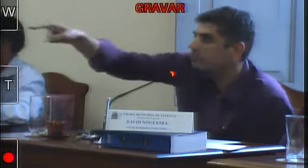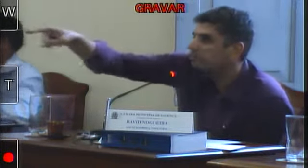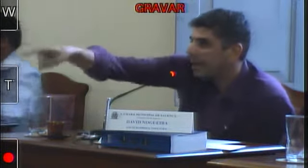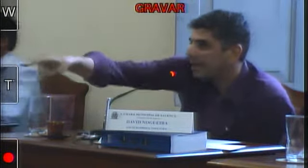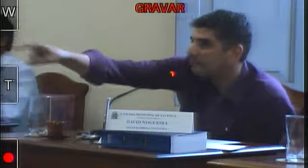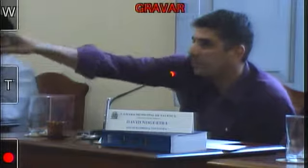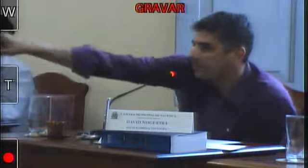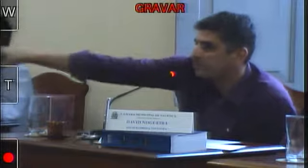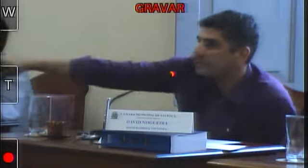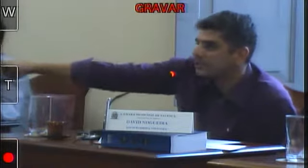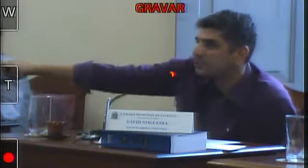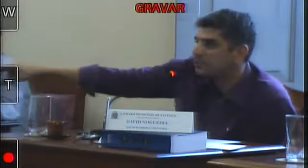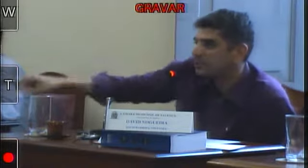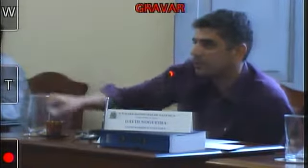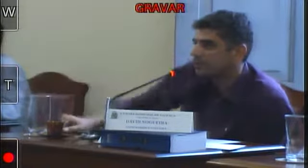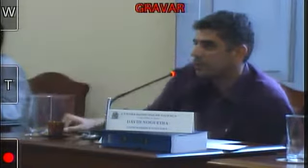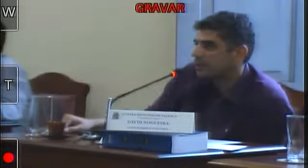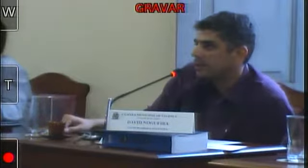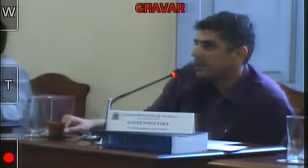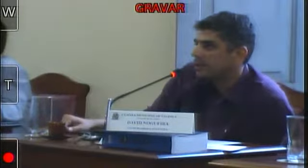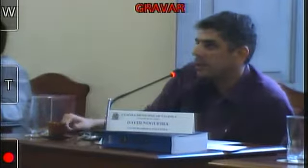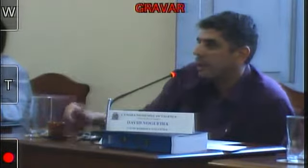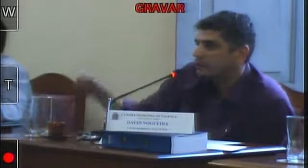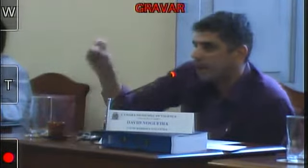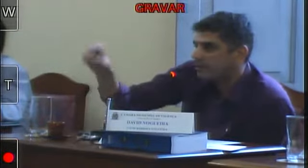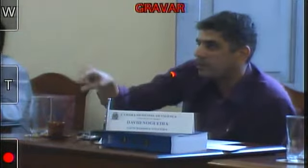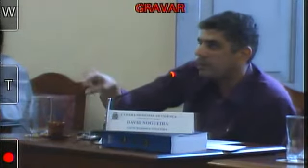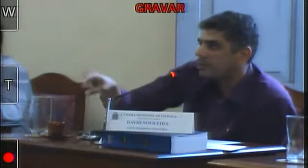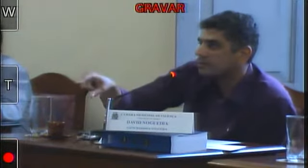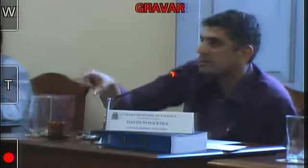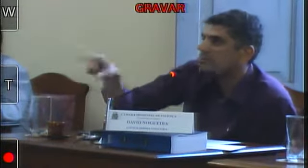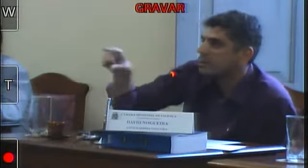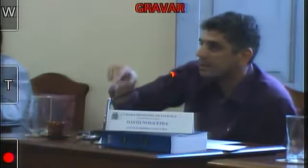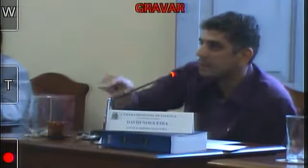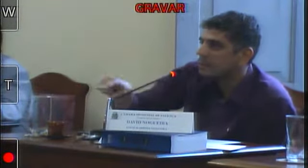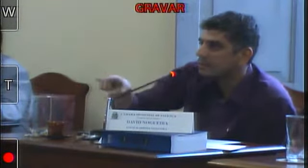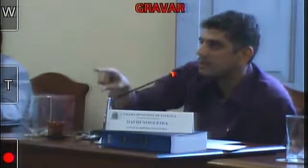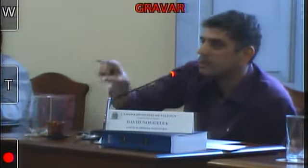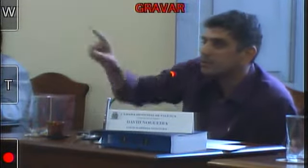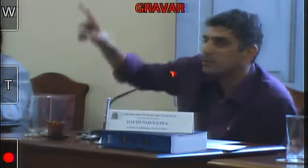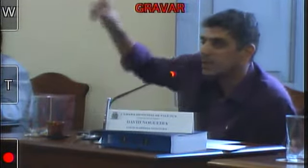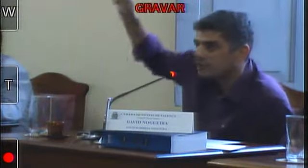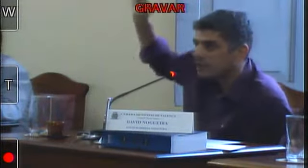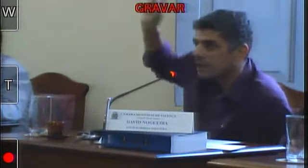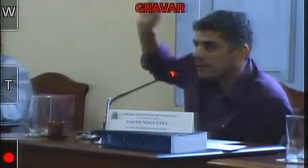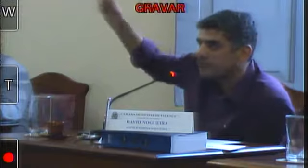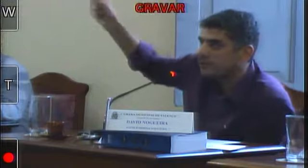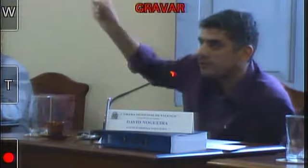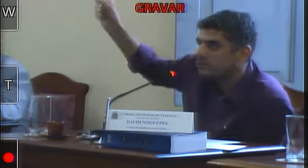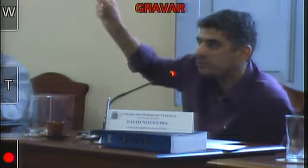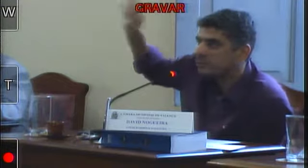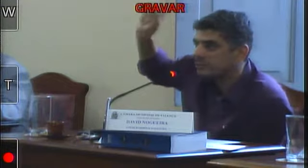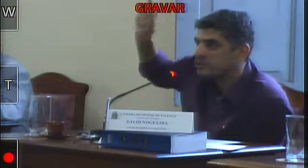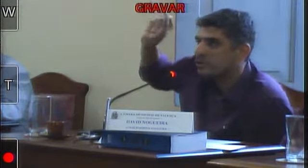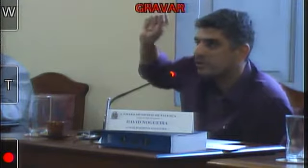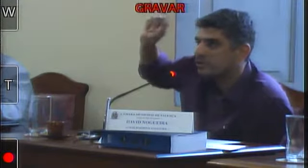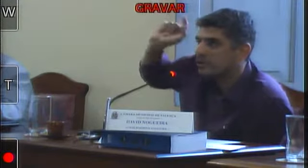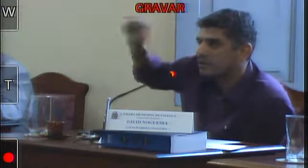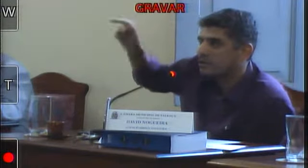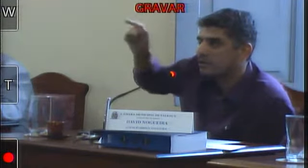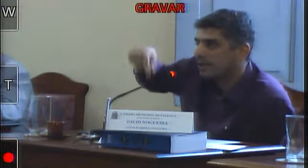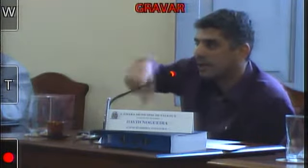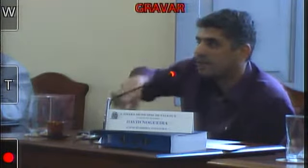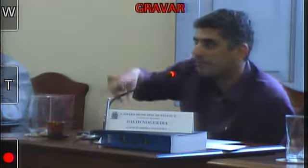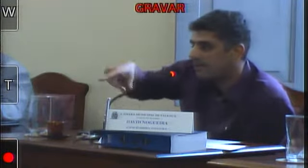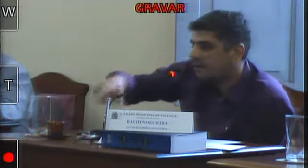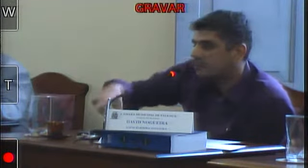rua, paga pela iluminação pública. A do Jardim Valença também é a mesma situação, você tem que puxar da fiação de 220 da rua,